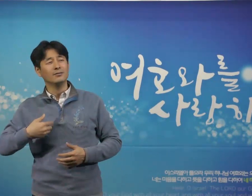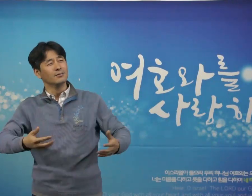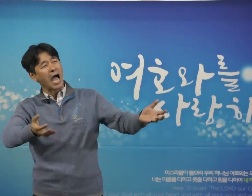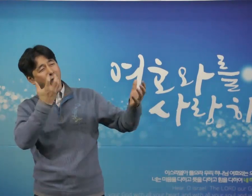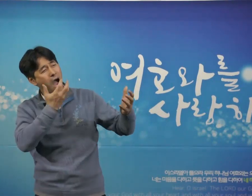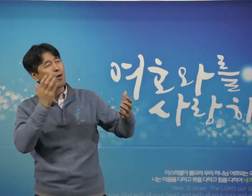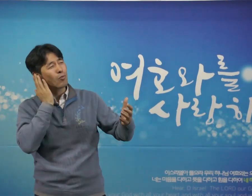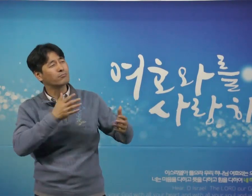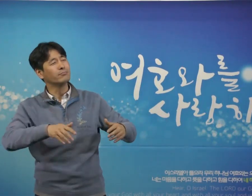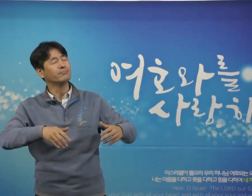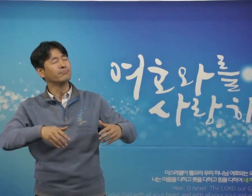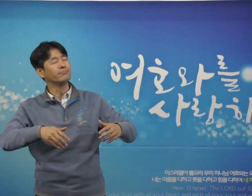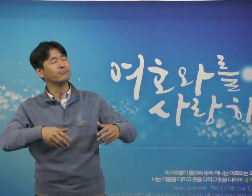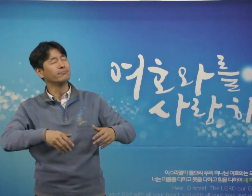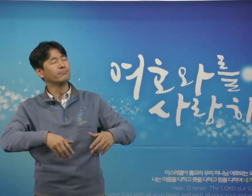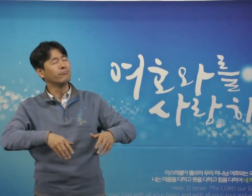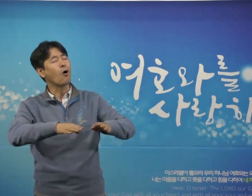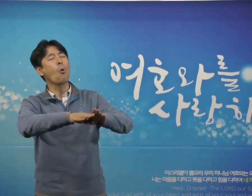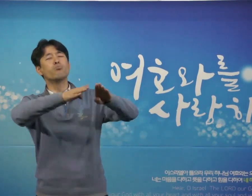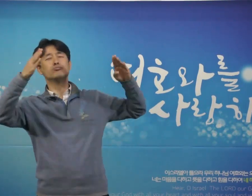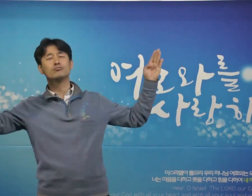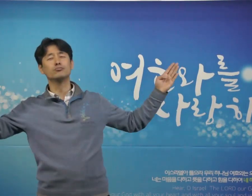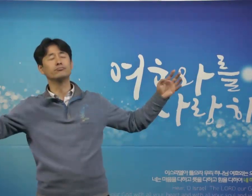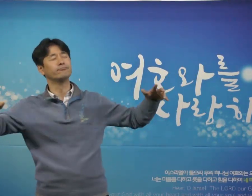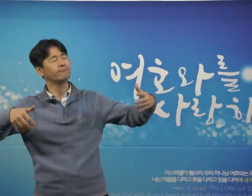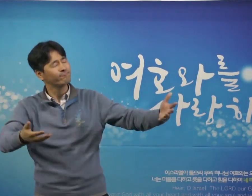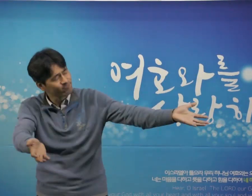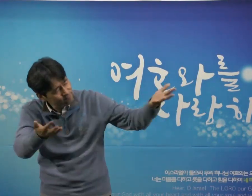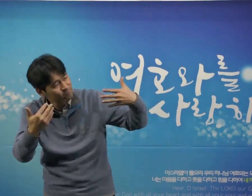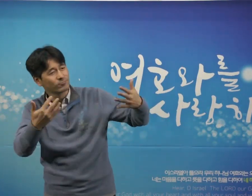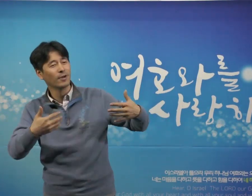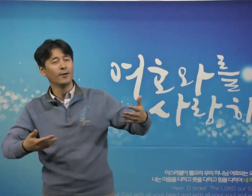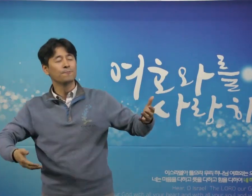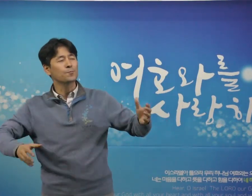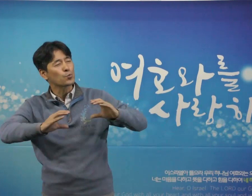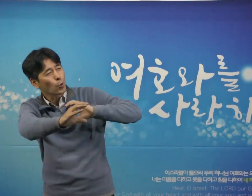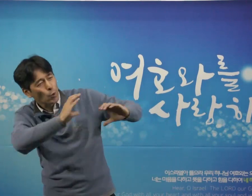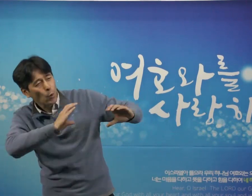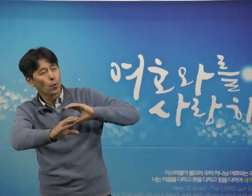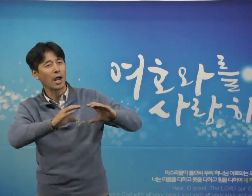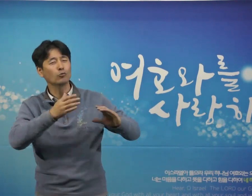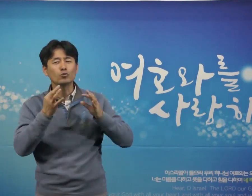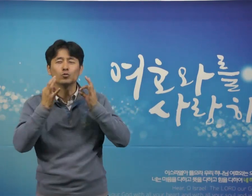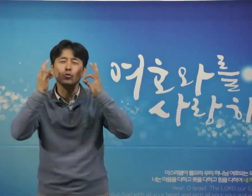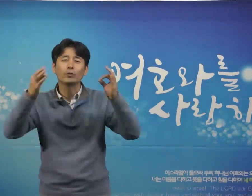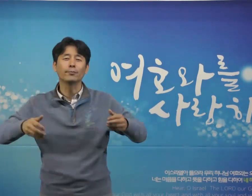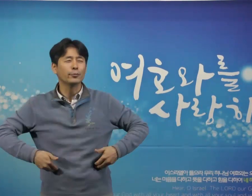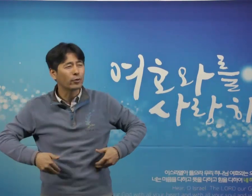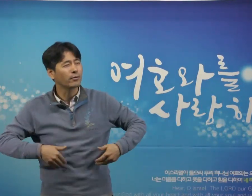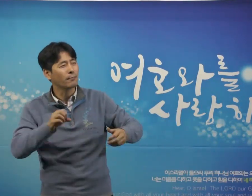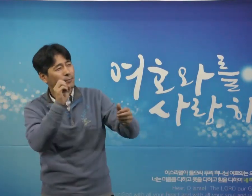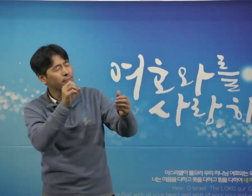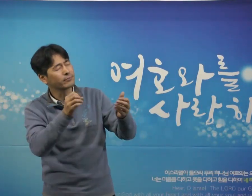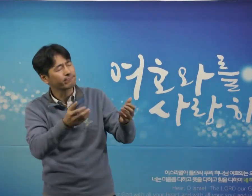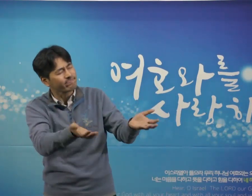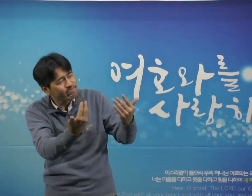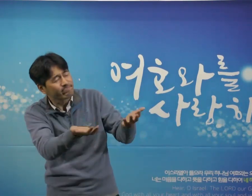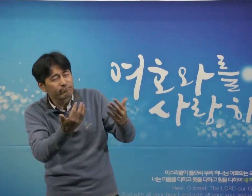저는 청인과 농인이 다 이곳에 와서 함께 소통하며